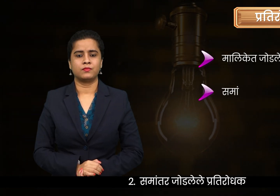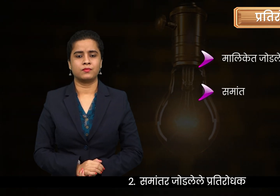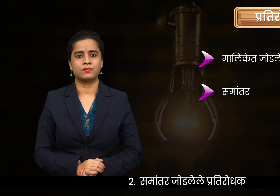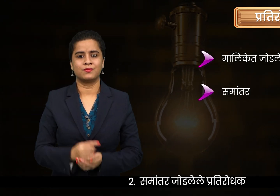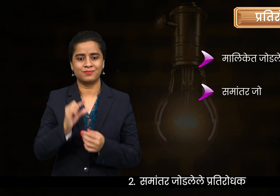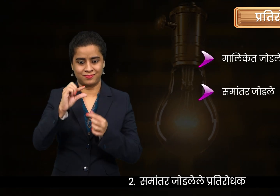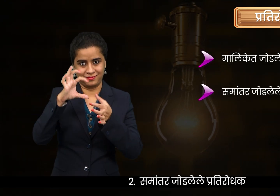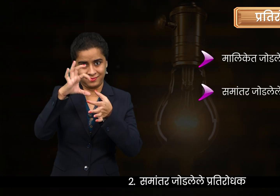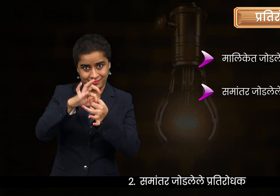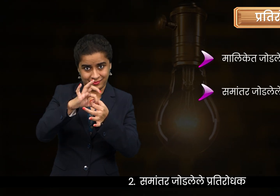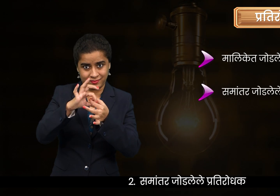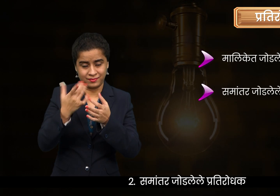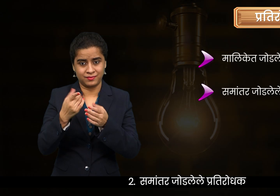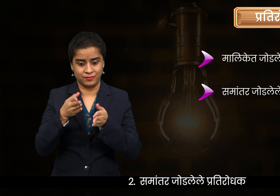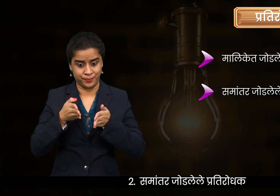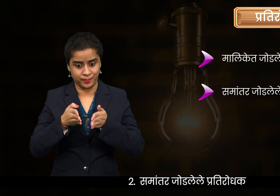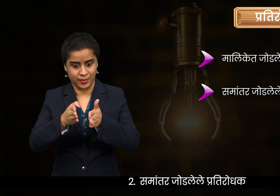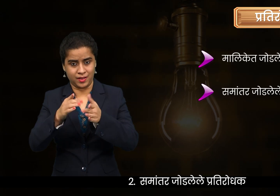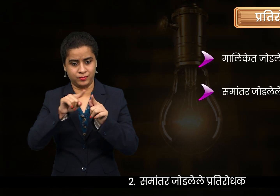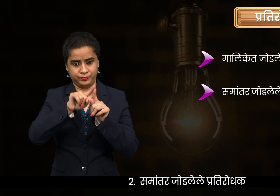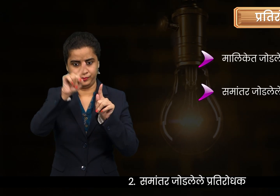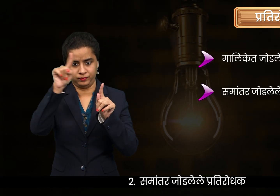समांतर जोडलेले प्रतिरोधक.